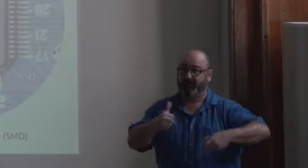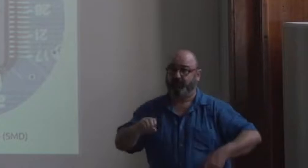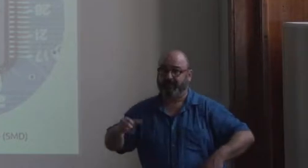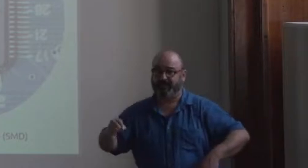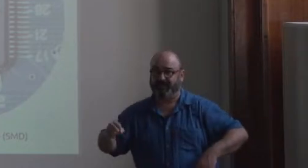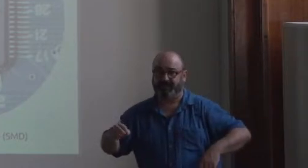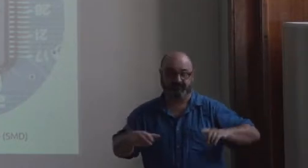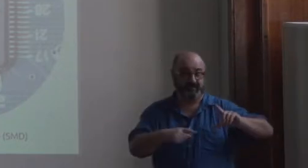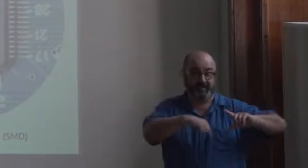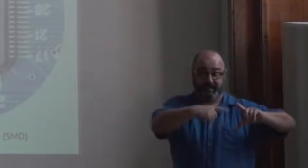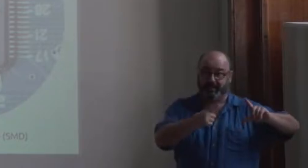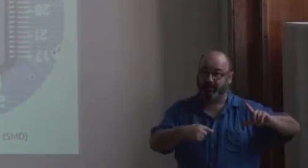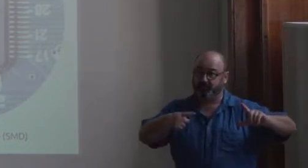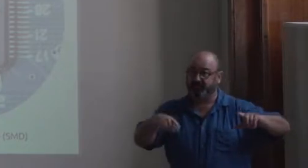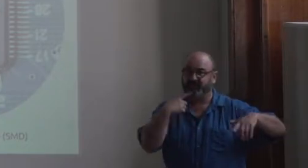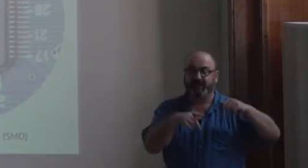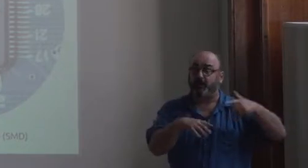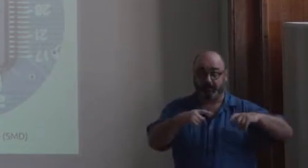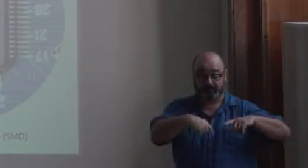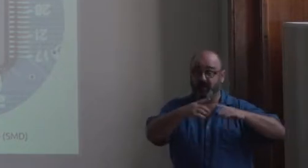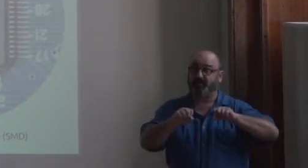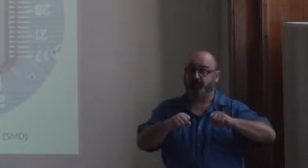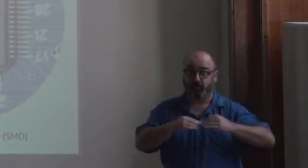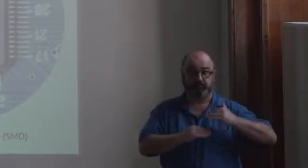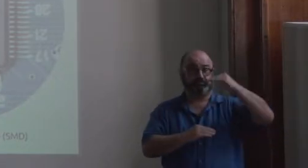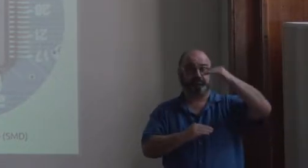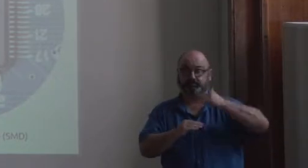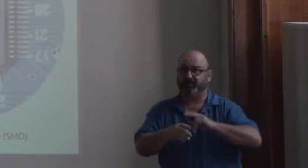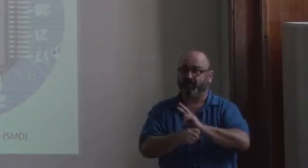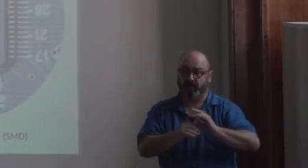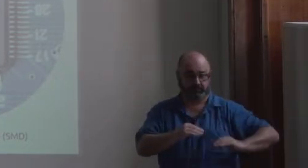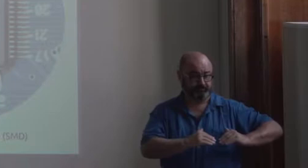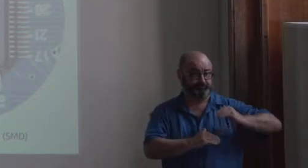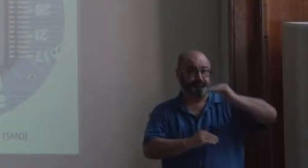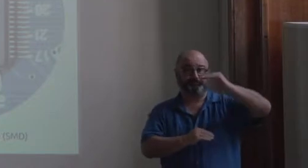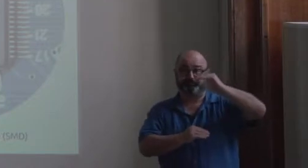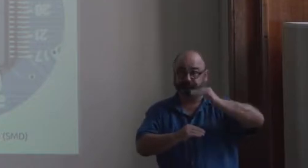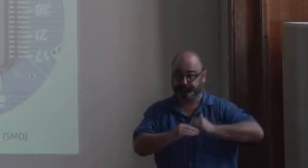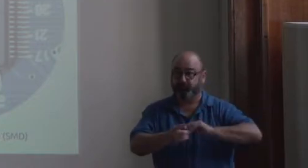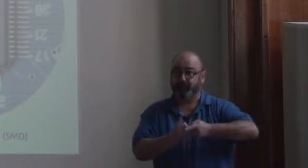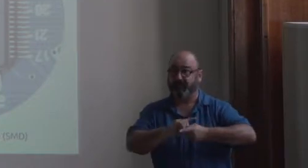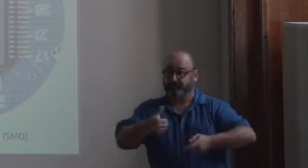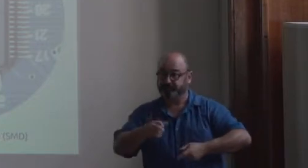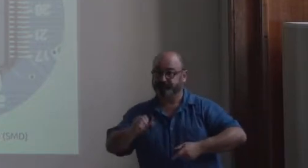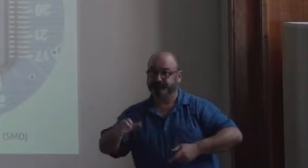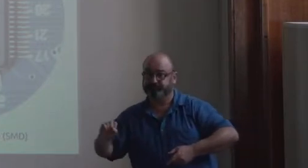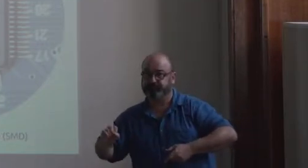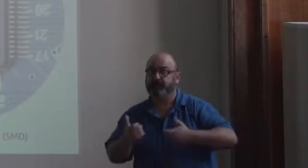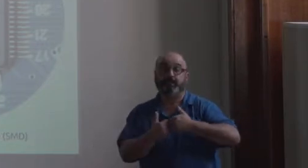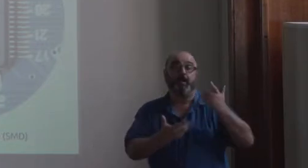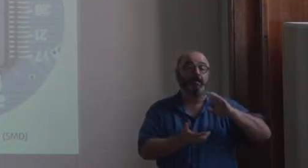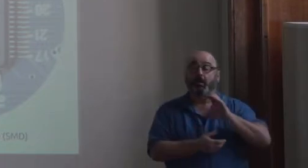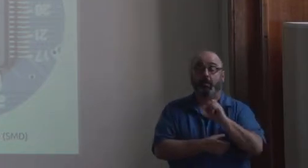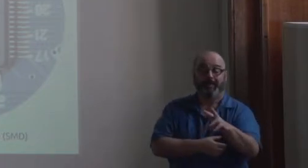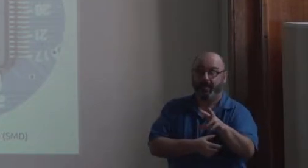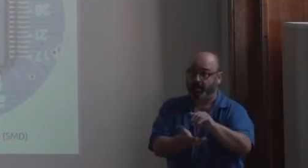va convertir une tension, un voltage, vers une valeur numérique. Donc, si vous voulez mesurer, par exemple, une quantité de